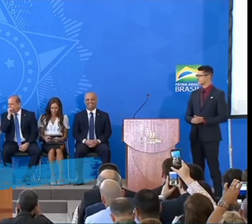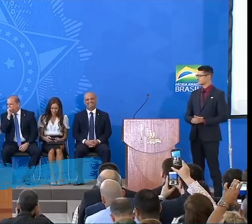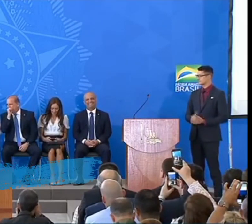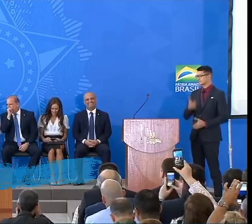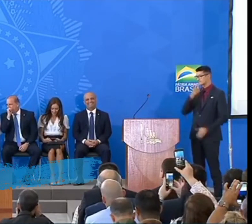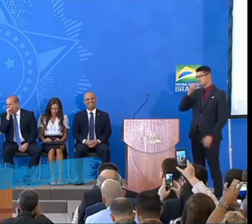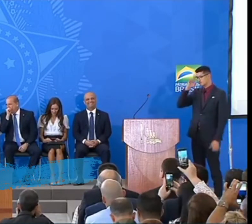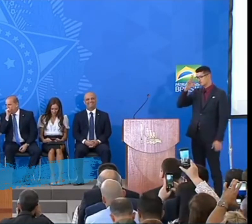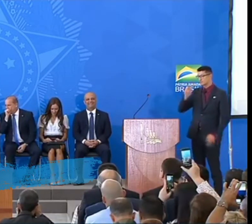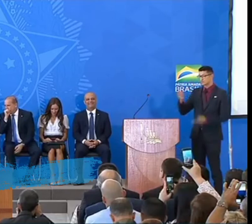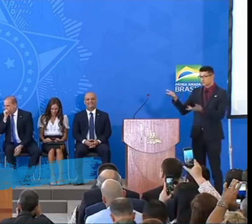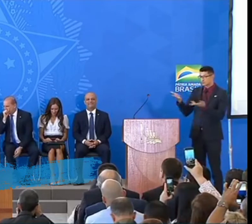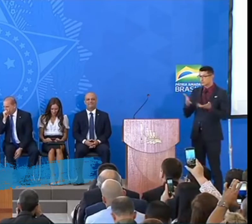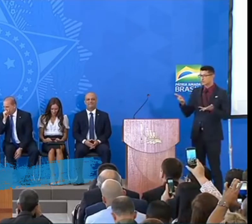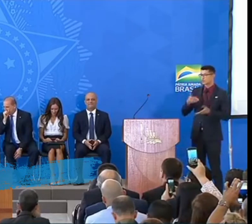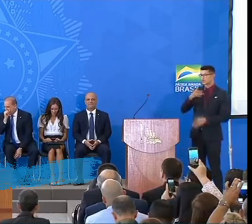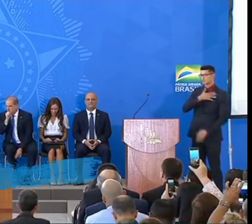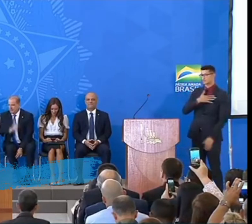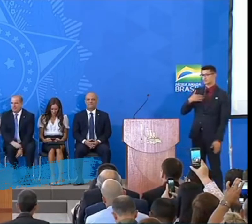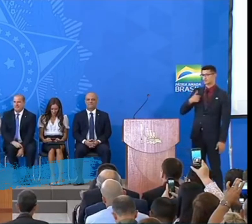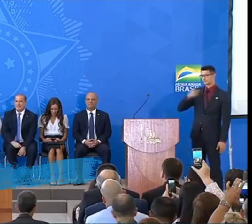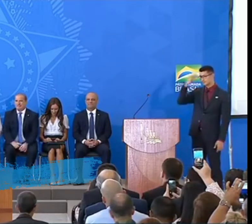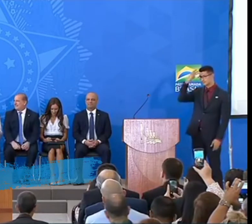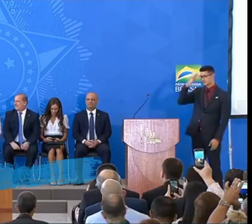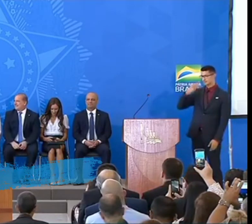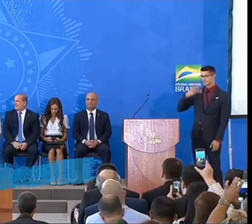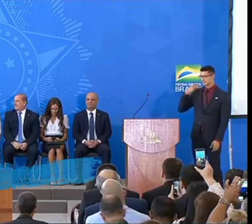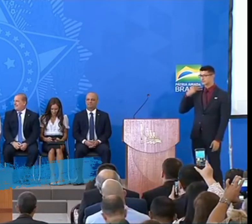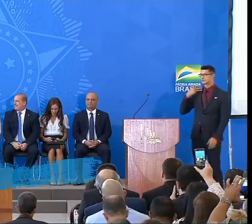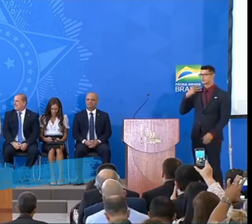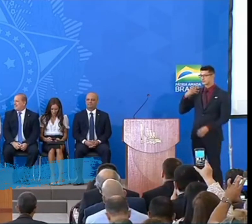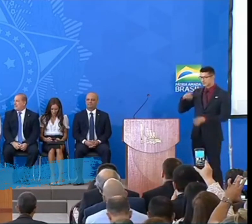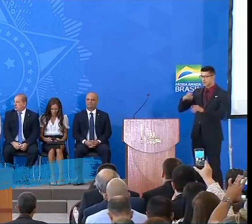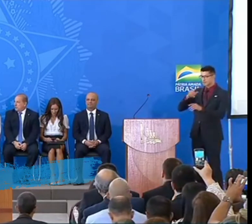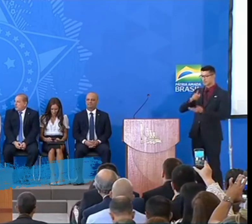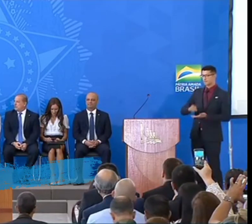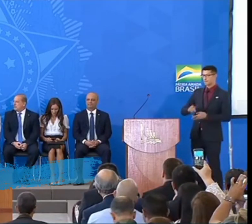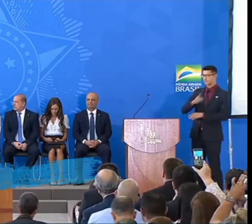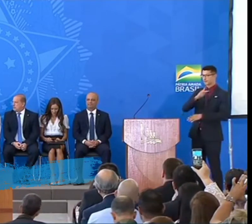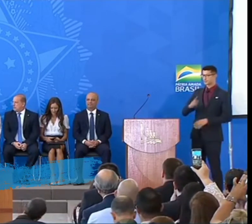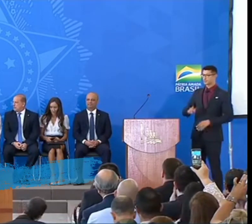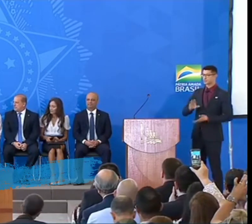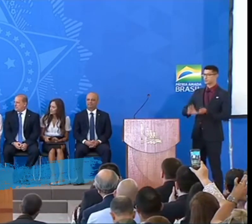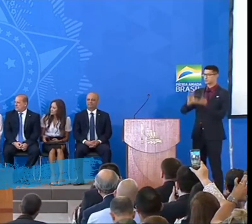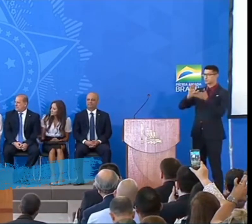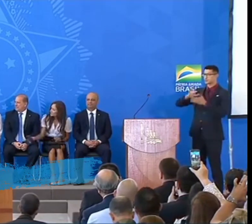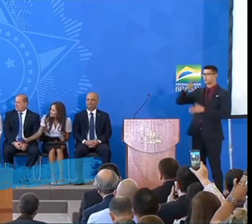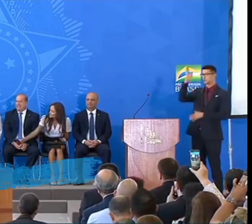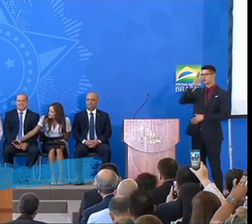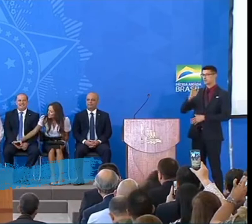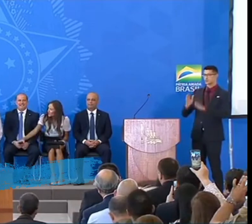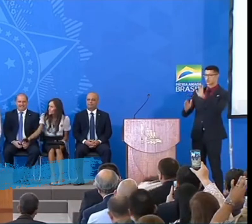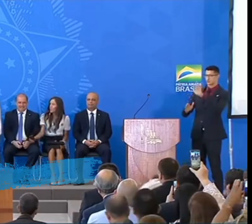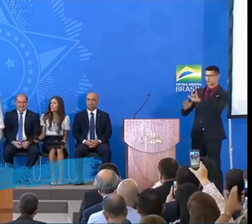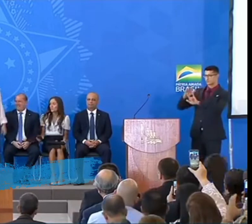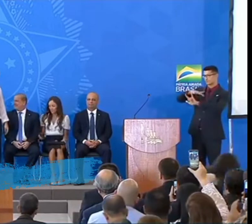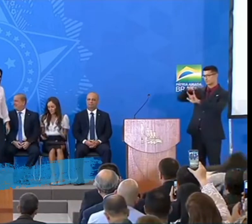Senhoras e senhores, com a palavra a senhora Michele Bolsonaro, presidente do Conselho Pátria Voluntária.